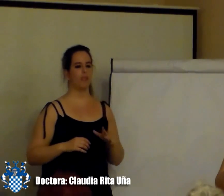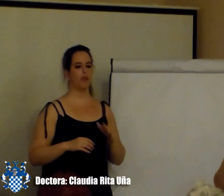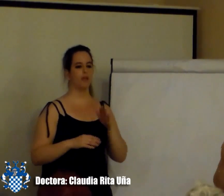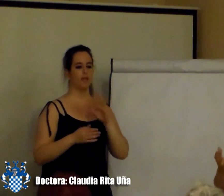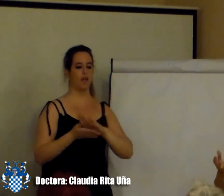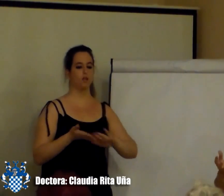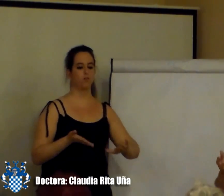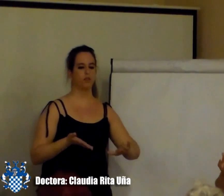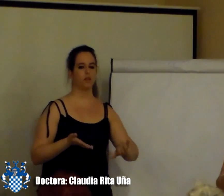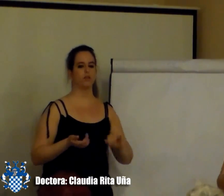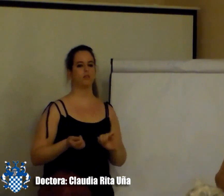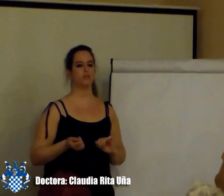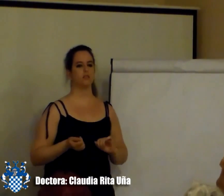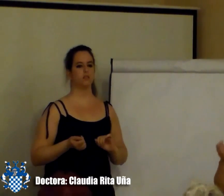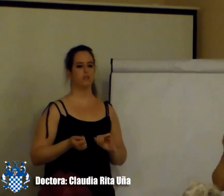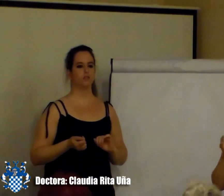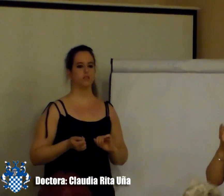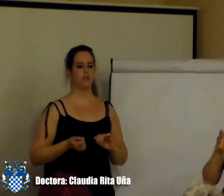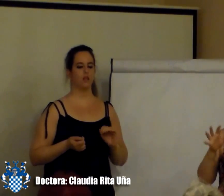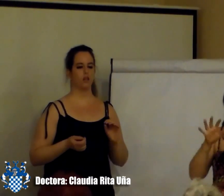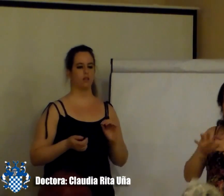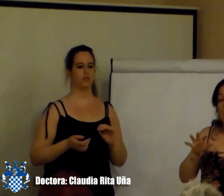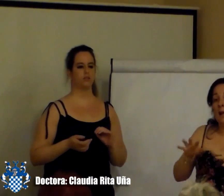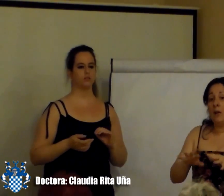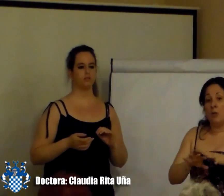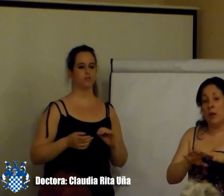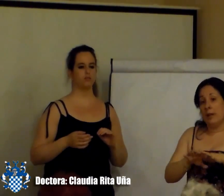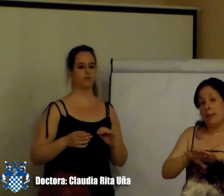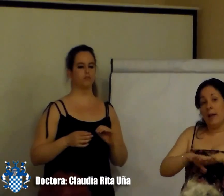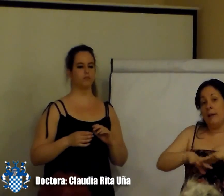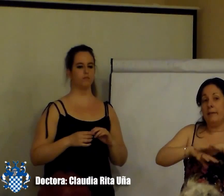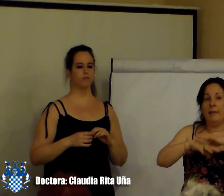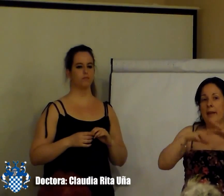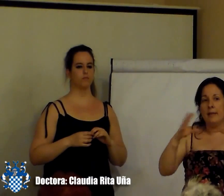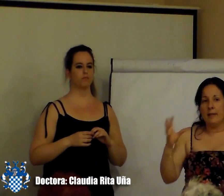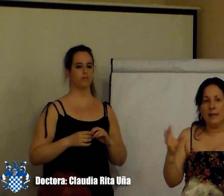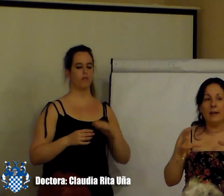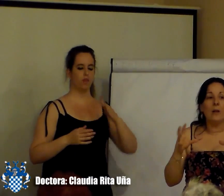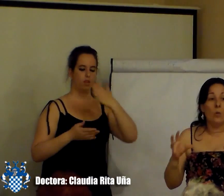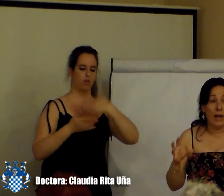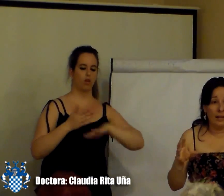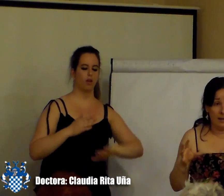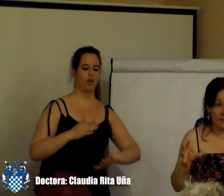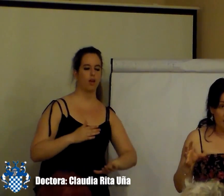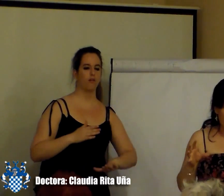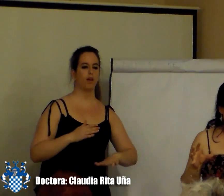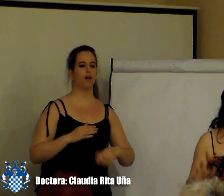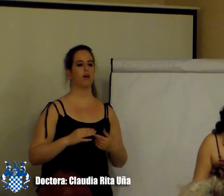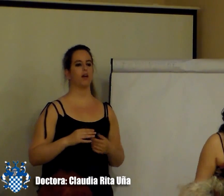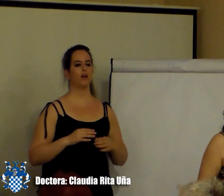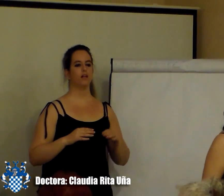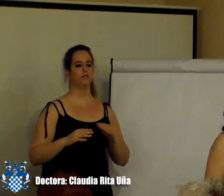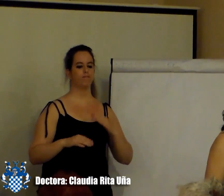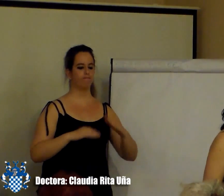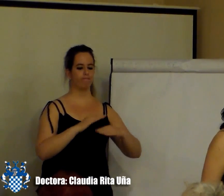estaría alterado y esa sustancia que normalmente aplaca está desregulada,